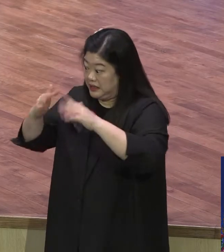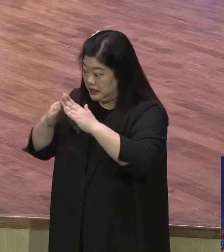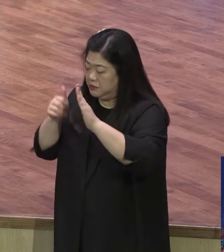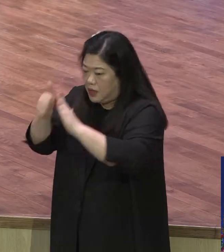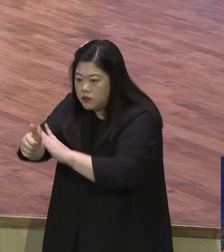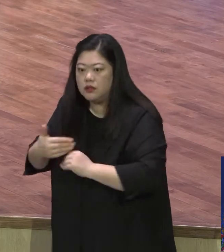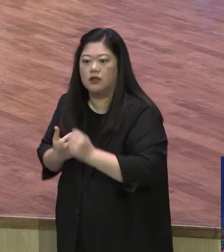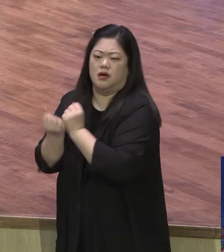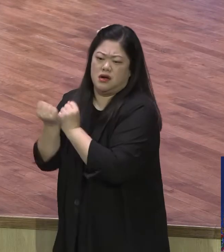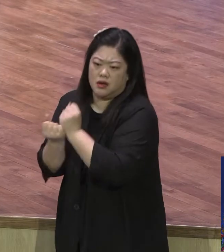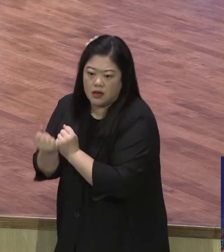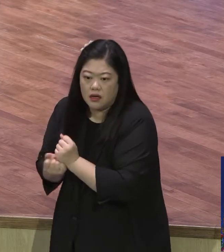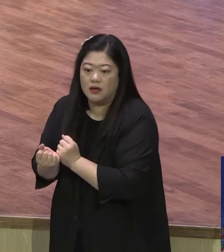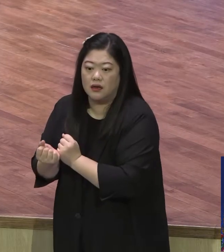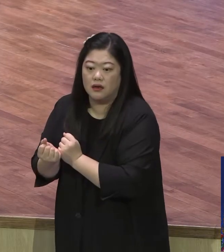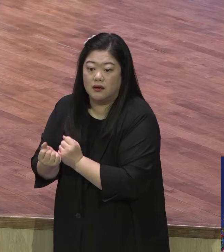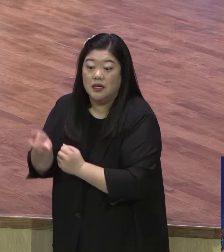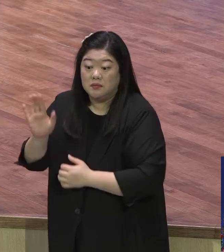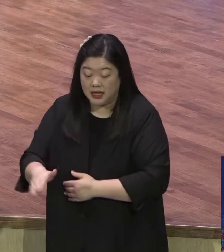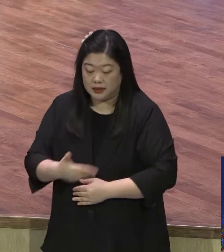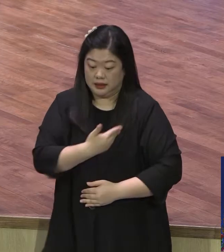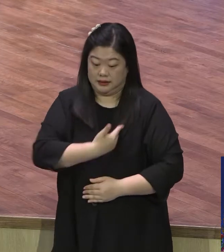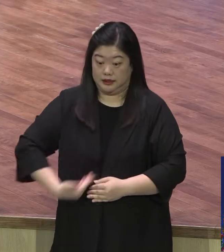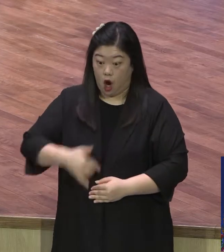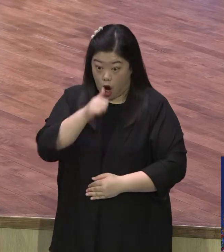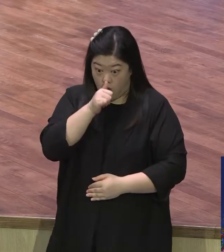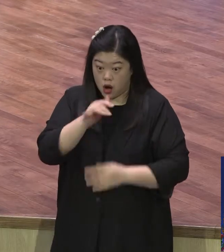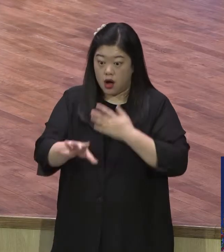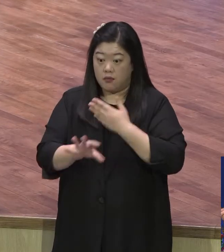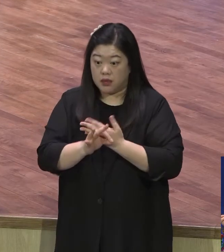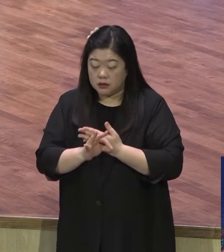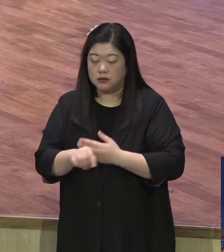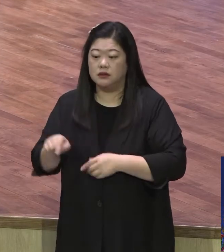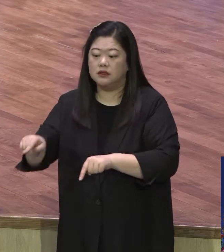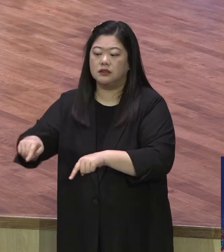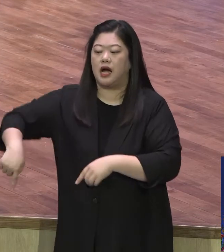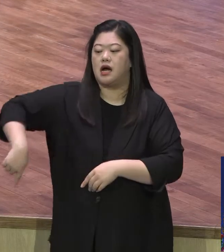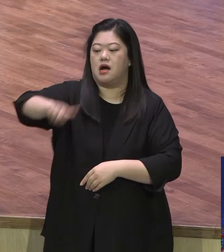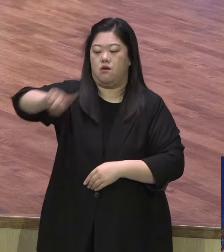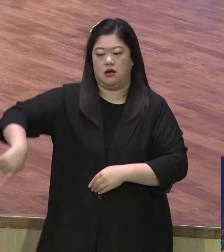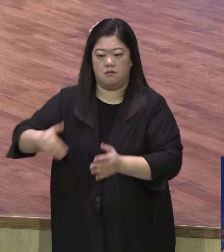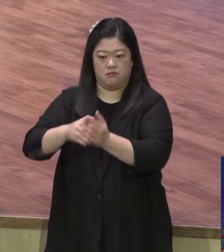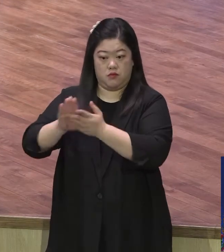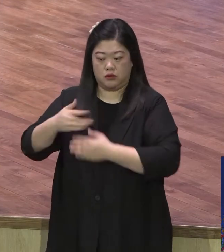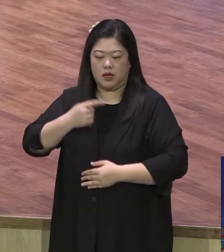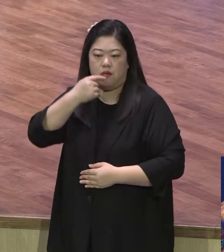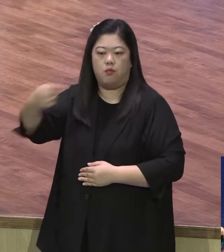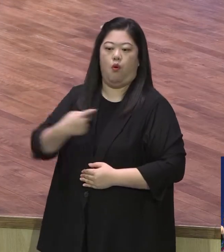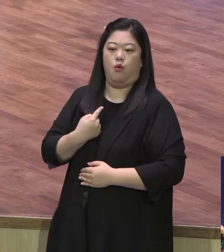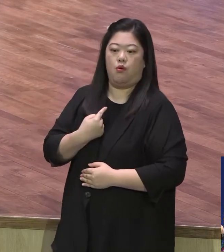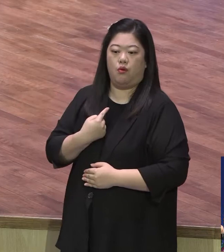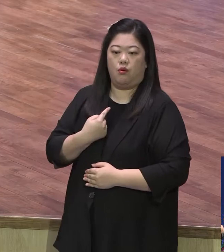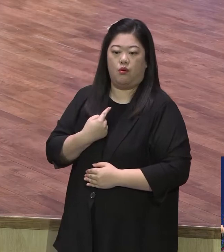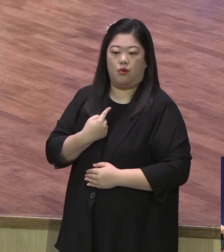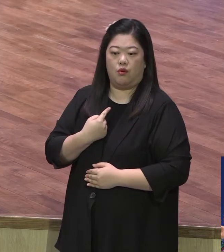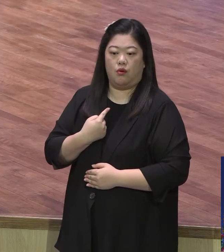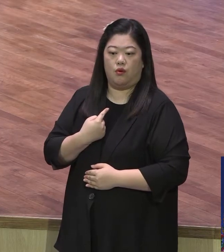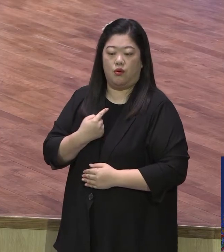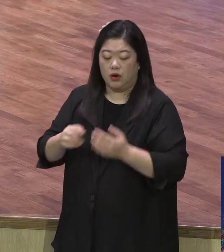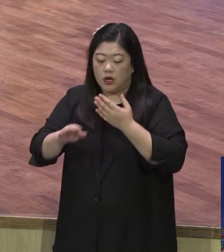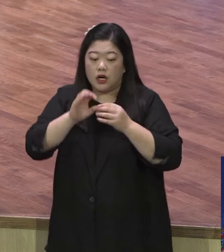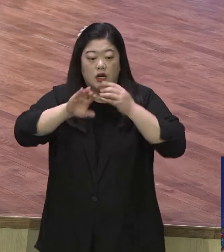지금 그걸 필요가 없지만 다 제자들이 다 하잖아 제자를 키우 제자 그게 성교래요 성교실은 마찬가지라니까